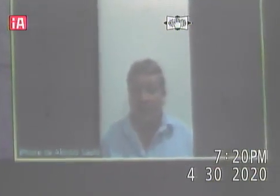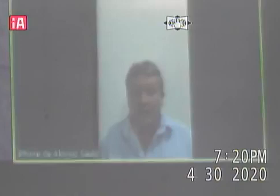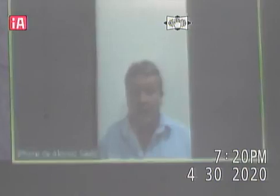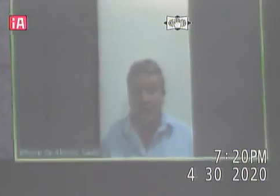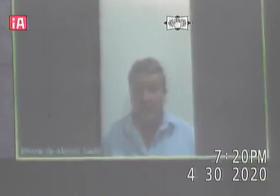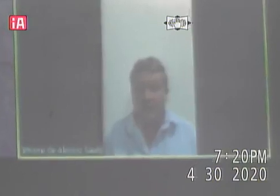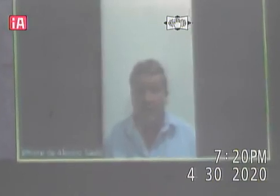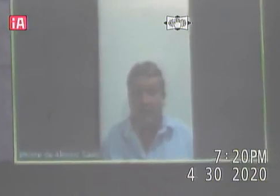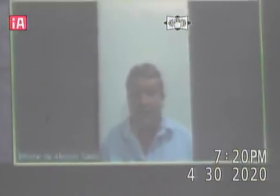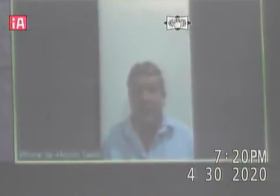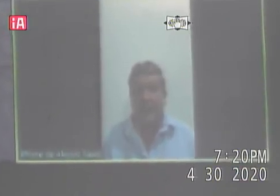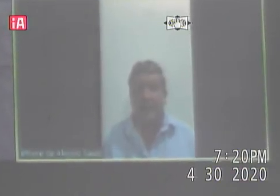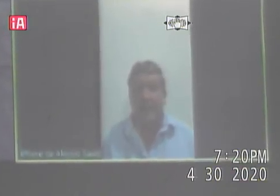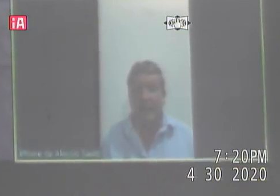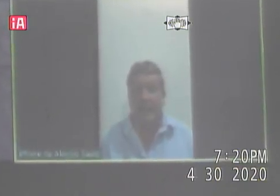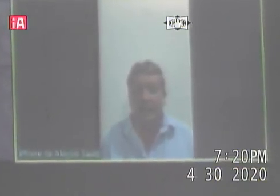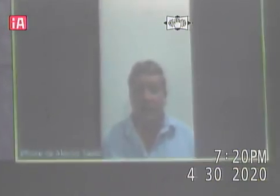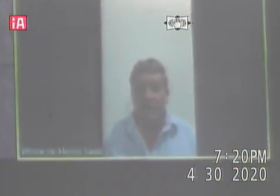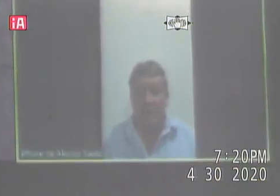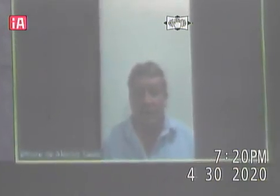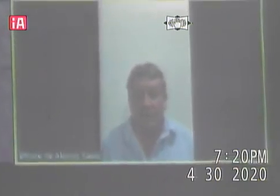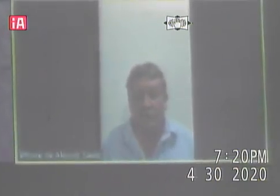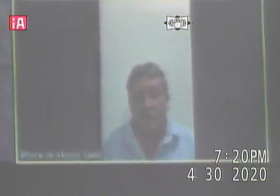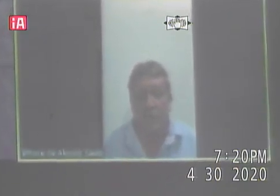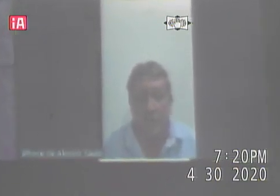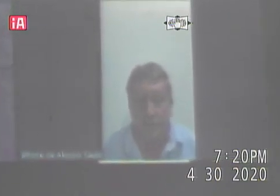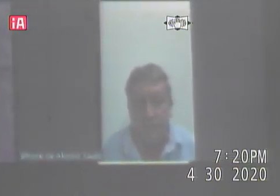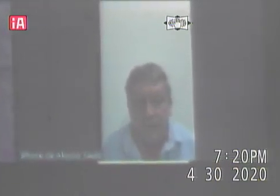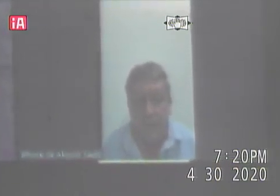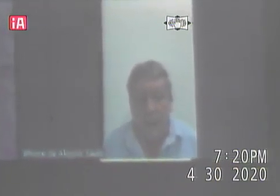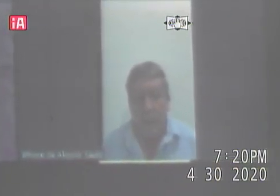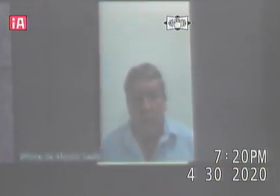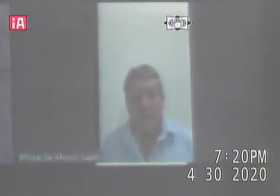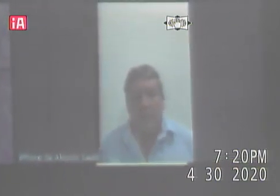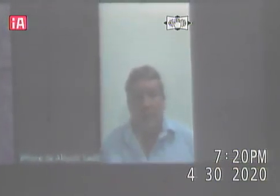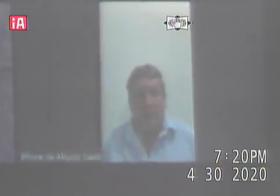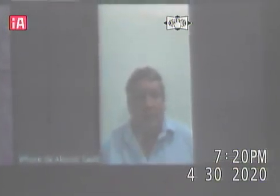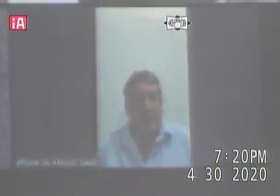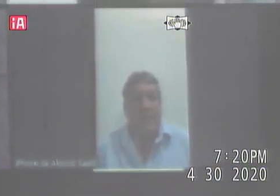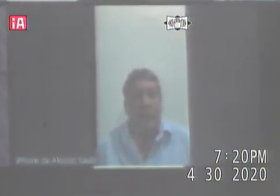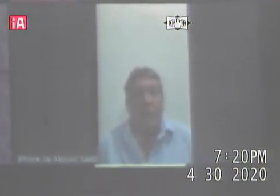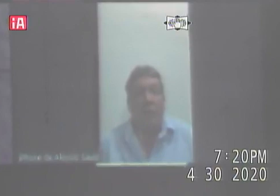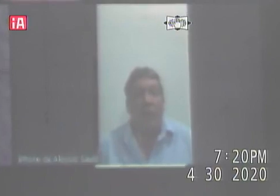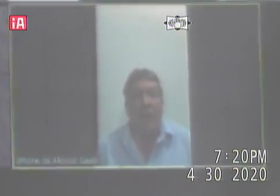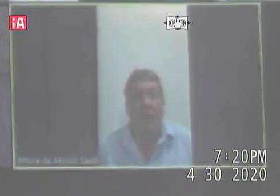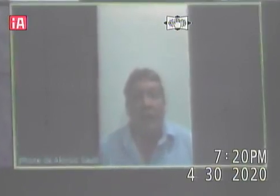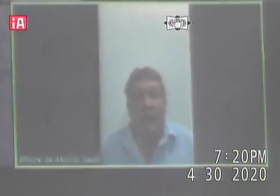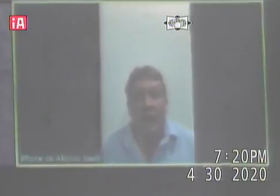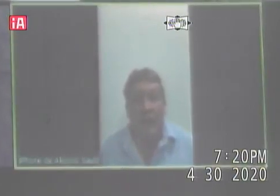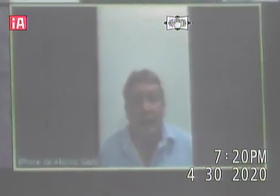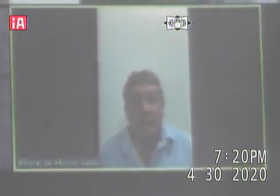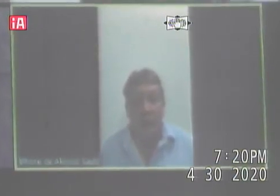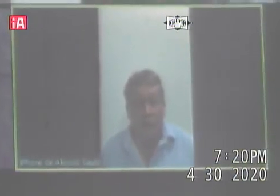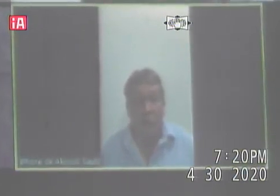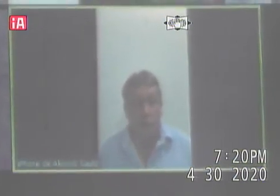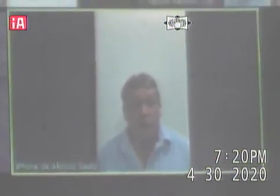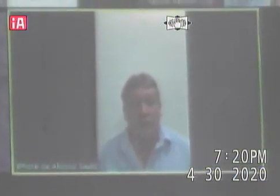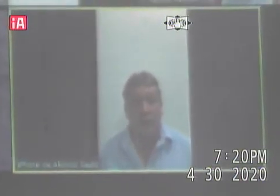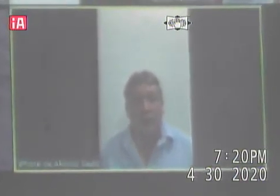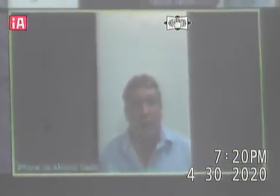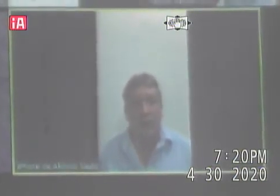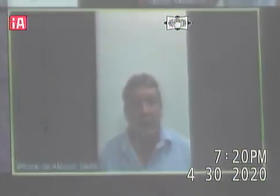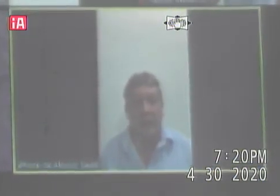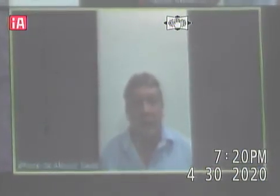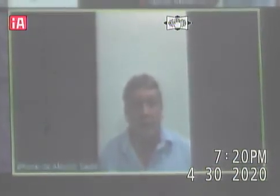de enfrentamento da pandemia está dentro de nossas funções. Bom, vou passar agora a falar de outro assunto